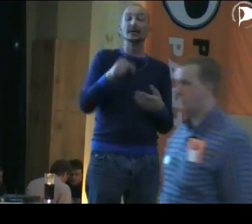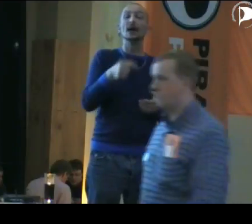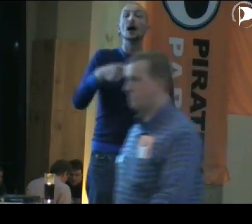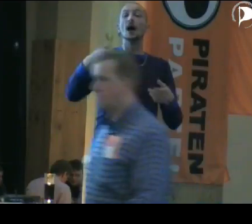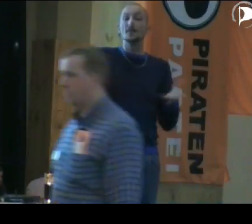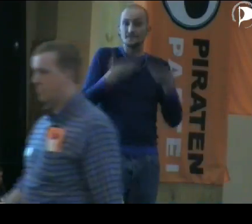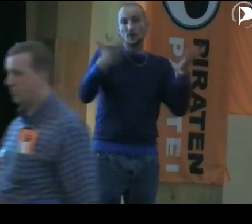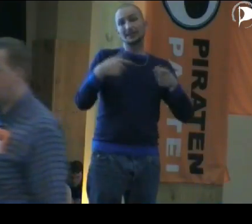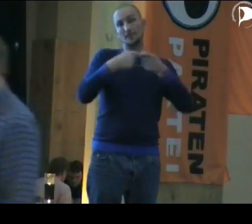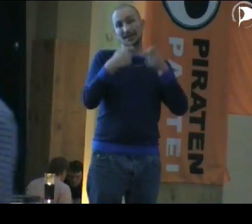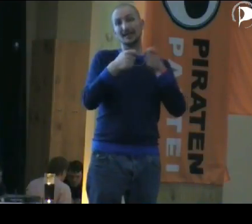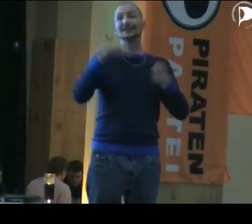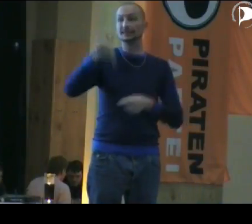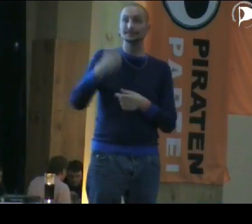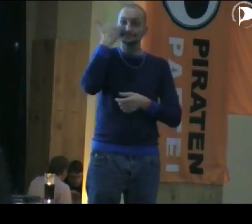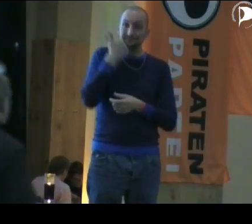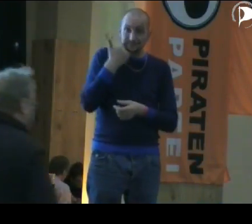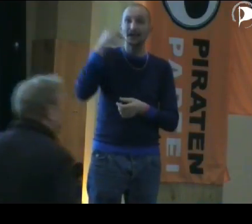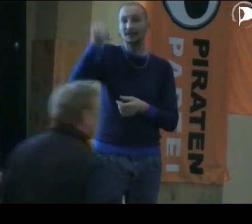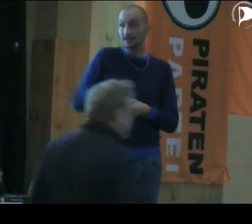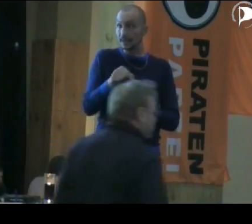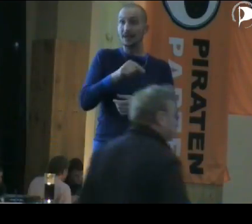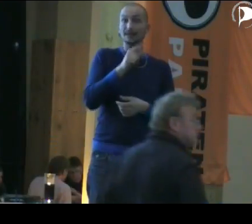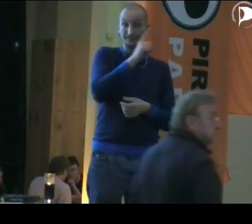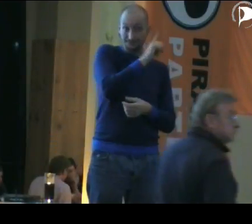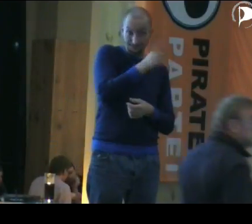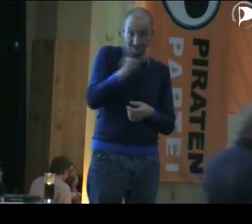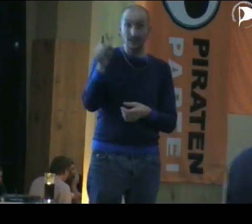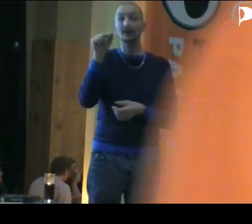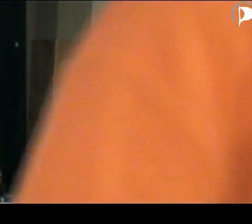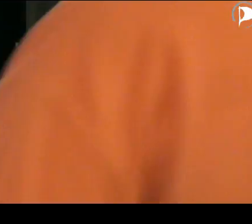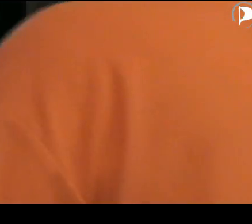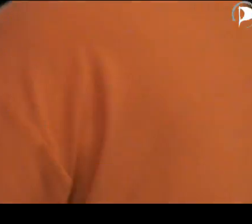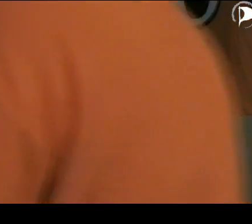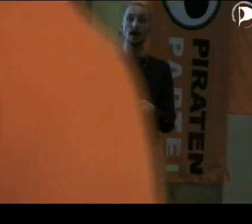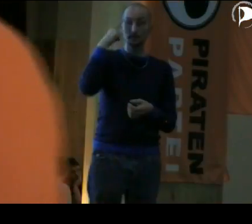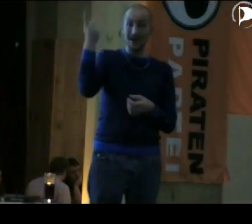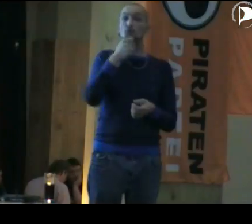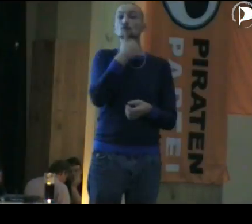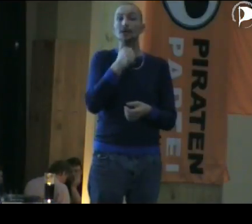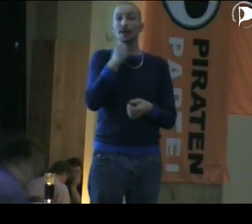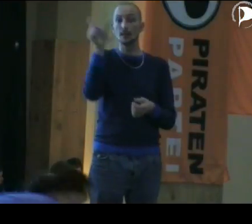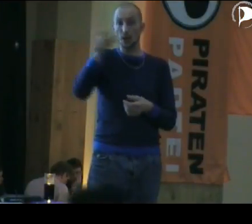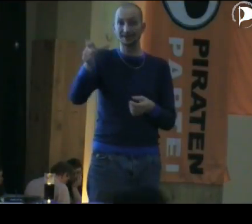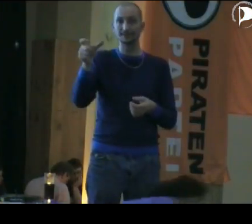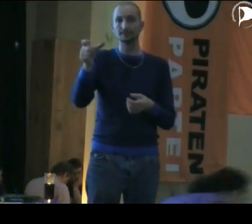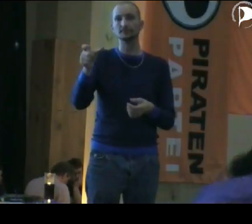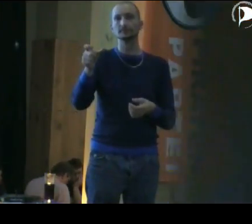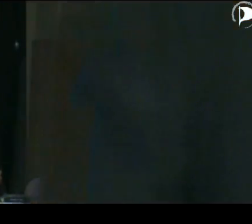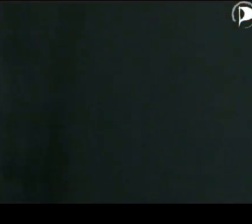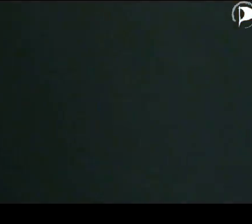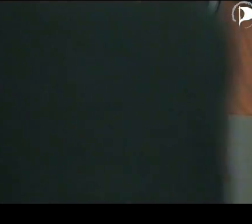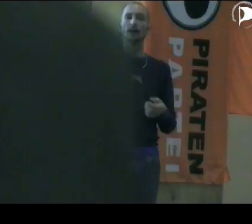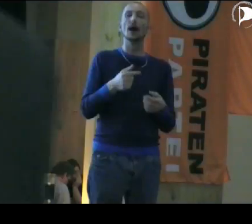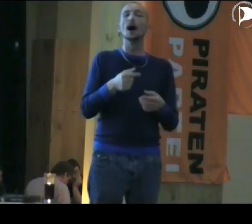kommentar er könnte das ist eine gute sache machen und wichtig